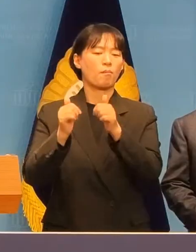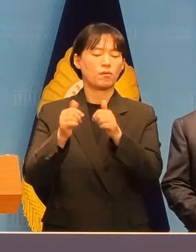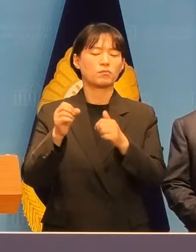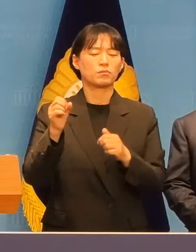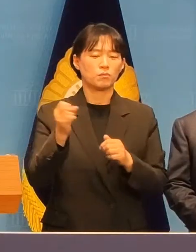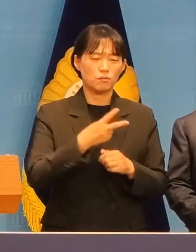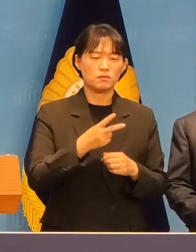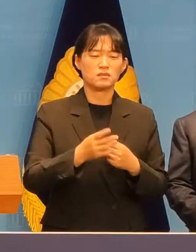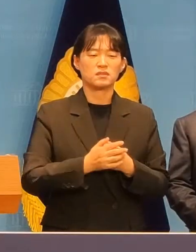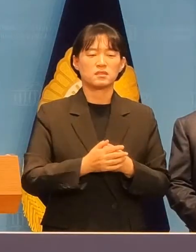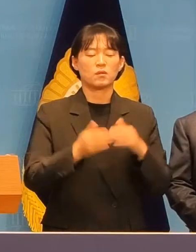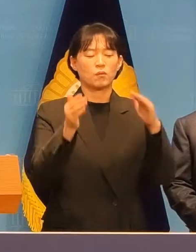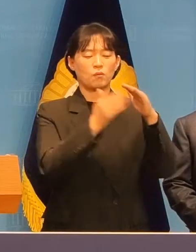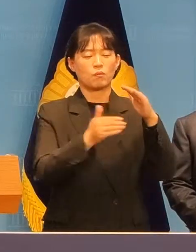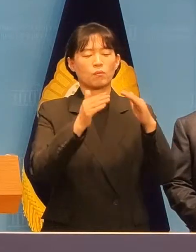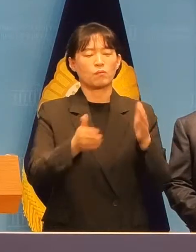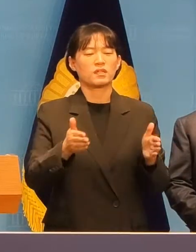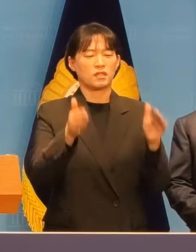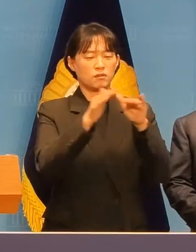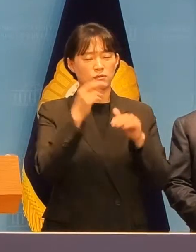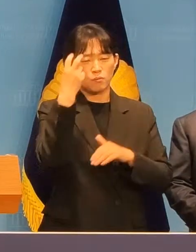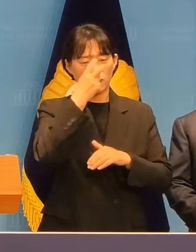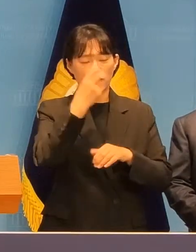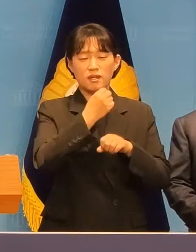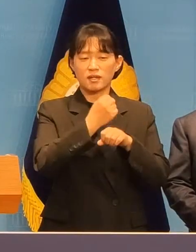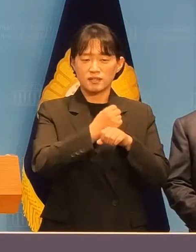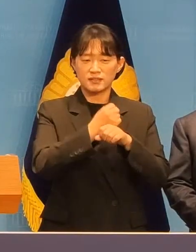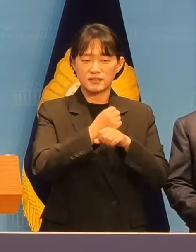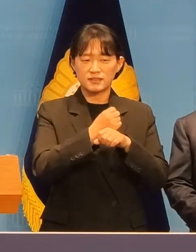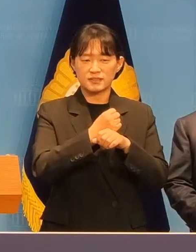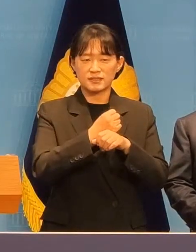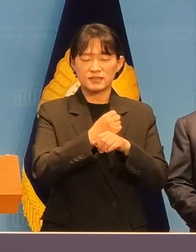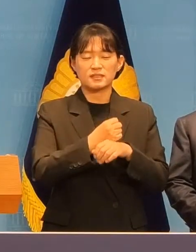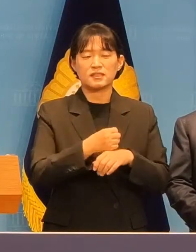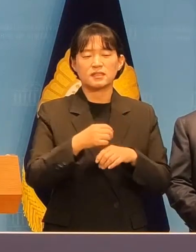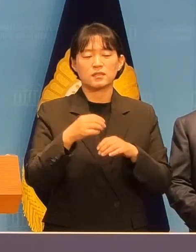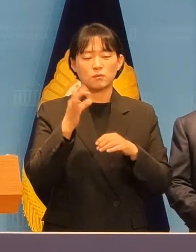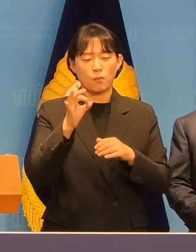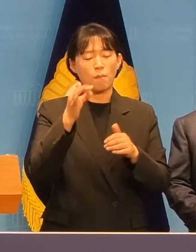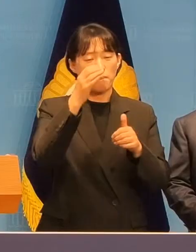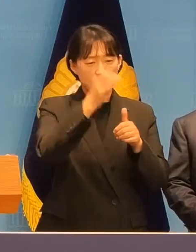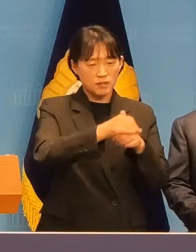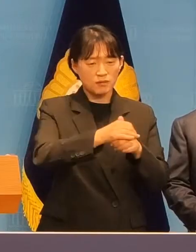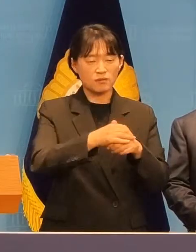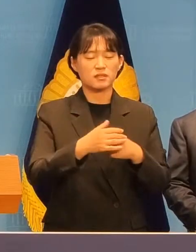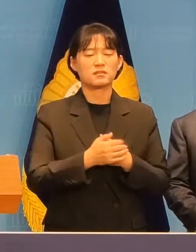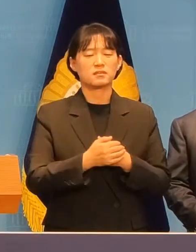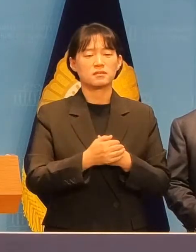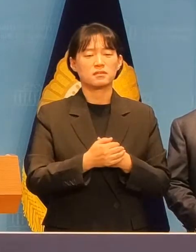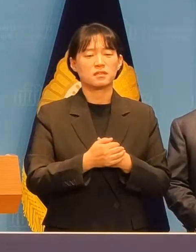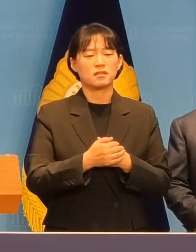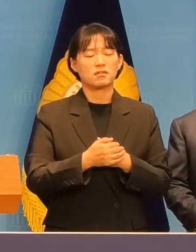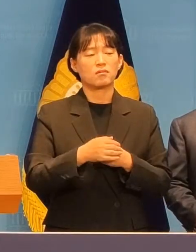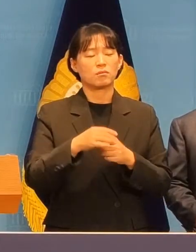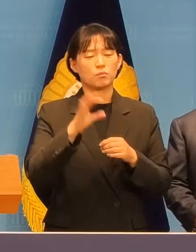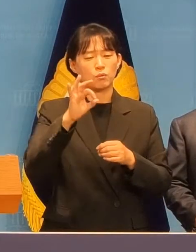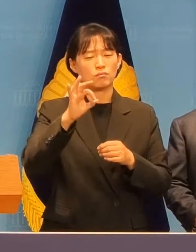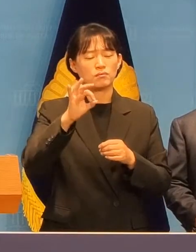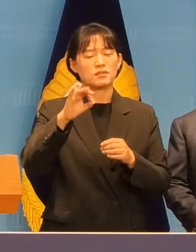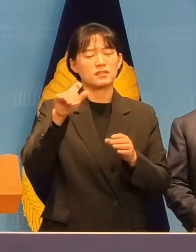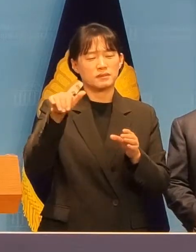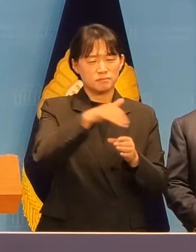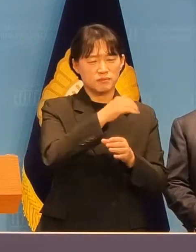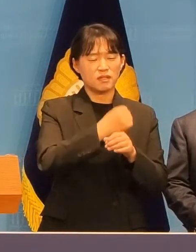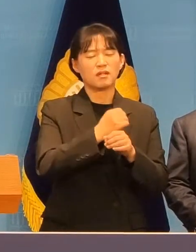또는 공공기관이 관리하는 신탁이나 에스크로 계좌를 통해 집행되어야